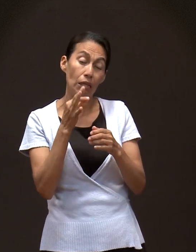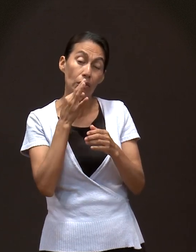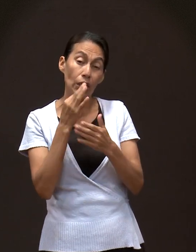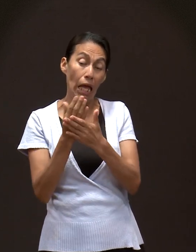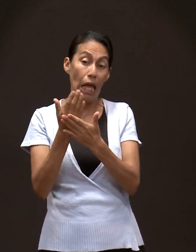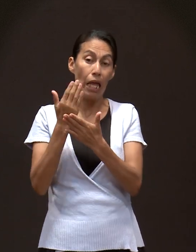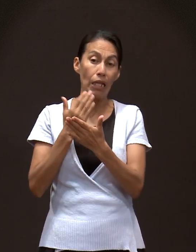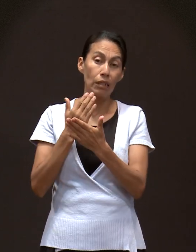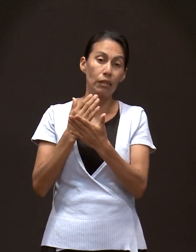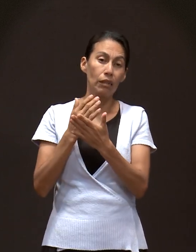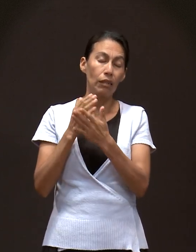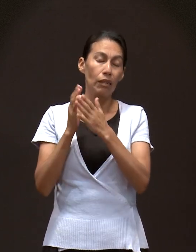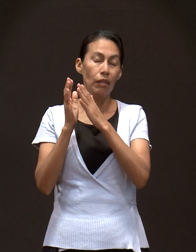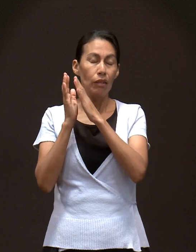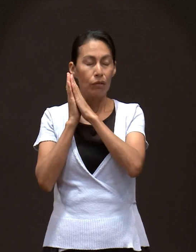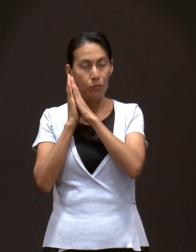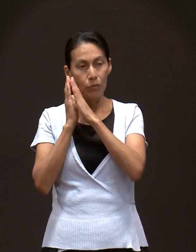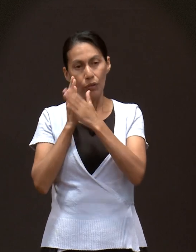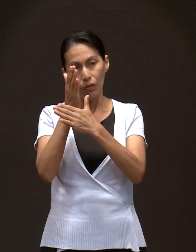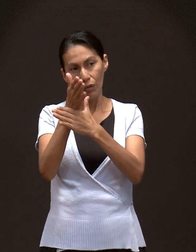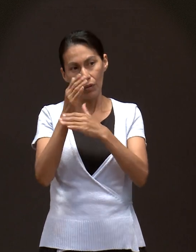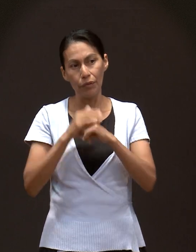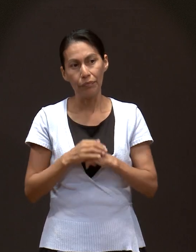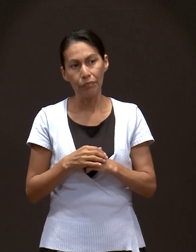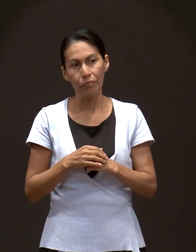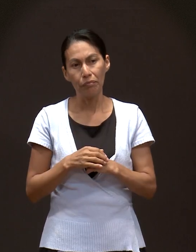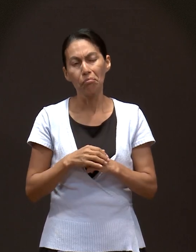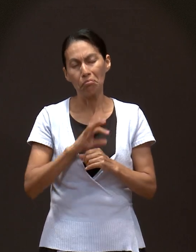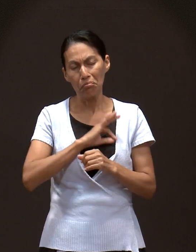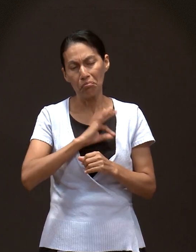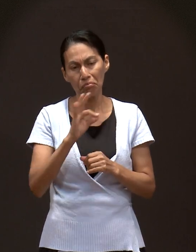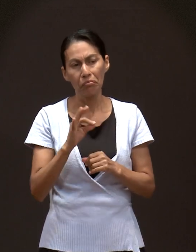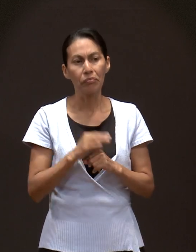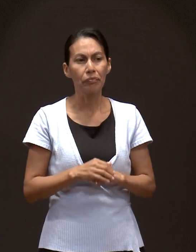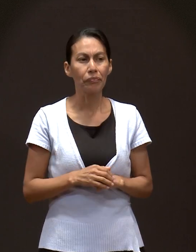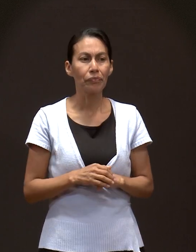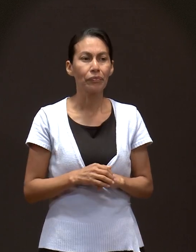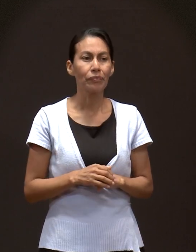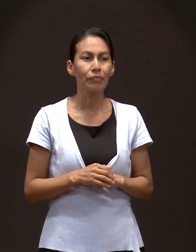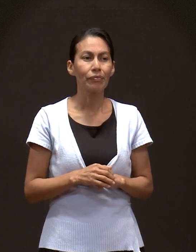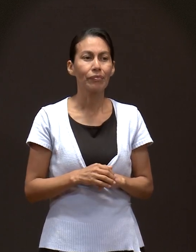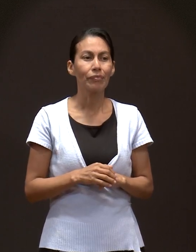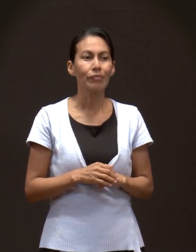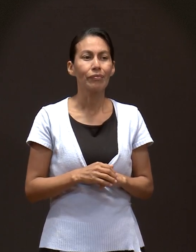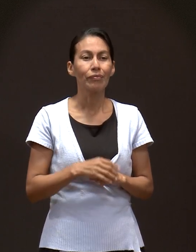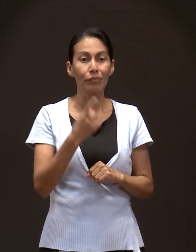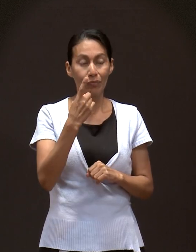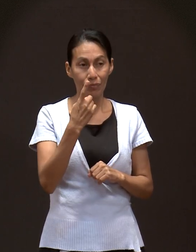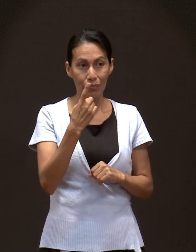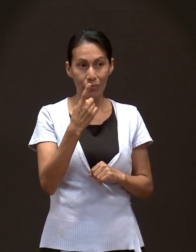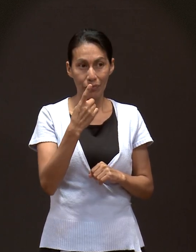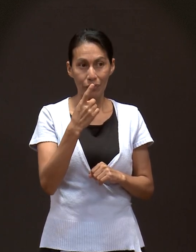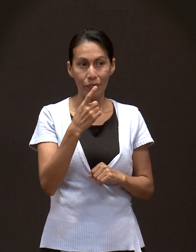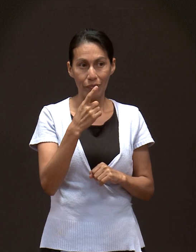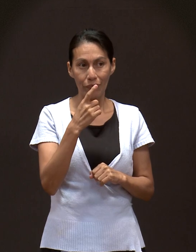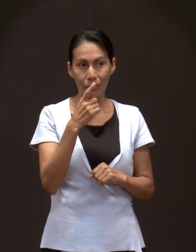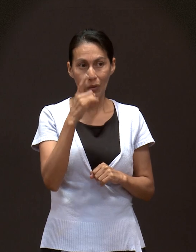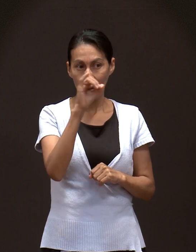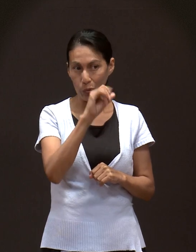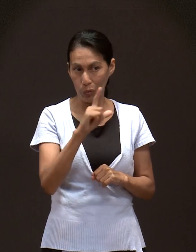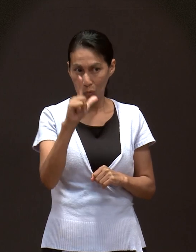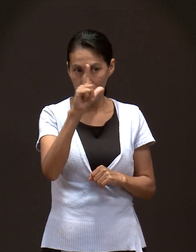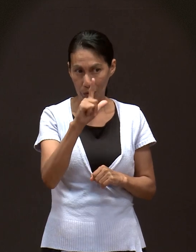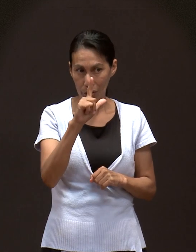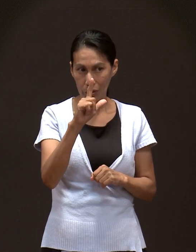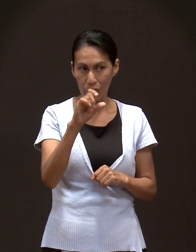minutos antes de entrar al dormitorio para los internos. 10, 5. Les da tiempo para regresar. Y así es. Es el ministerio.